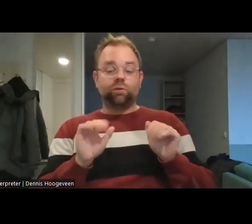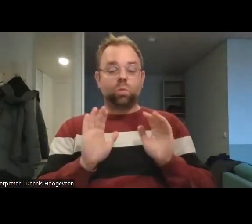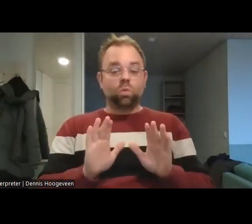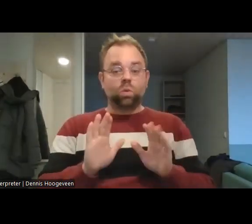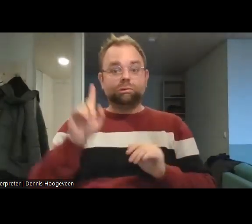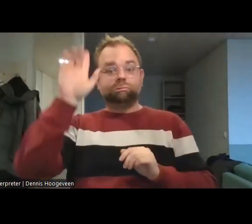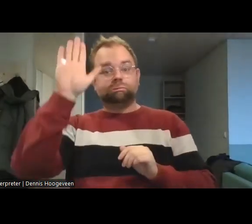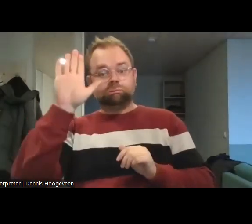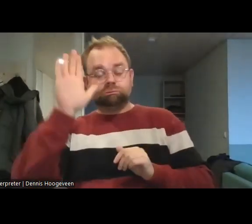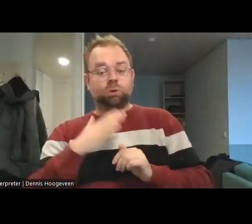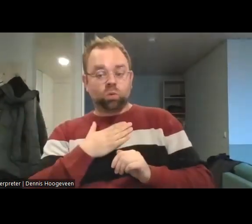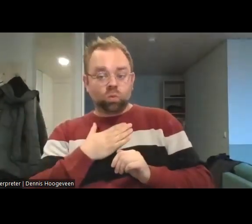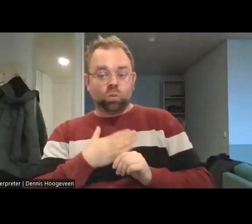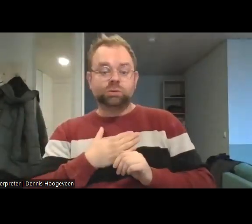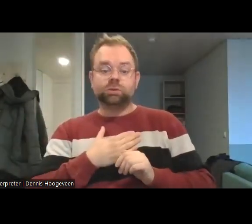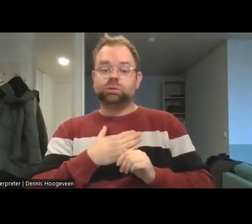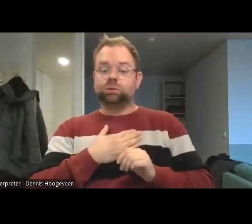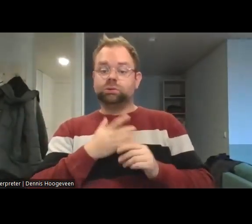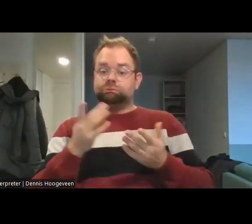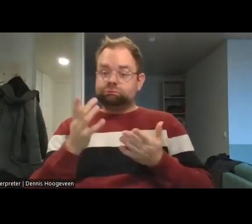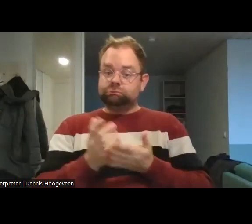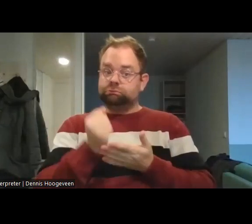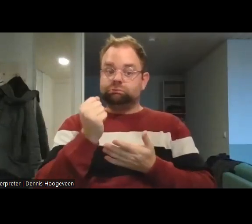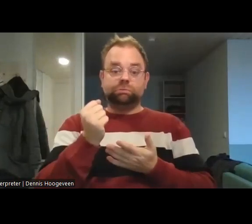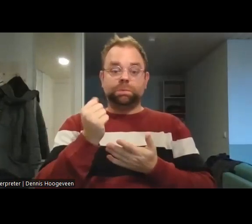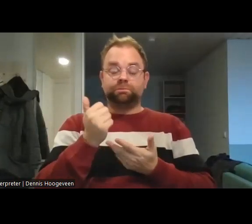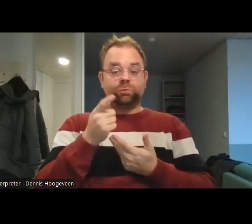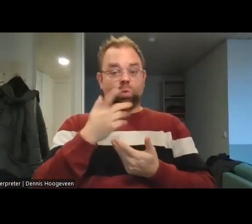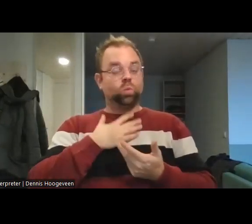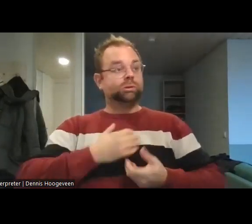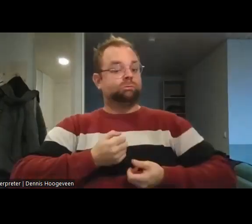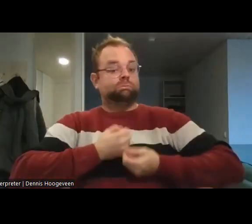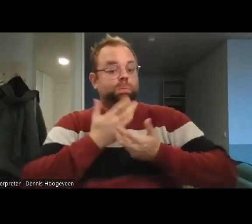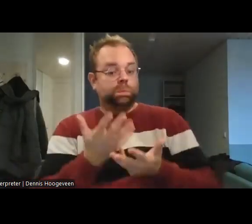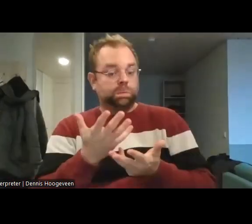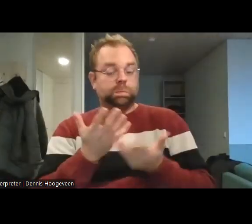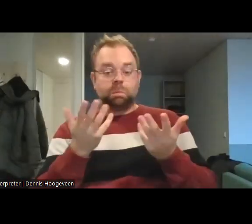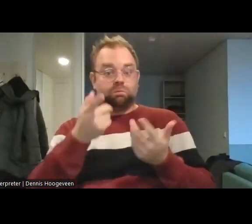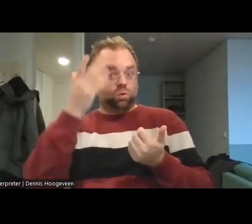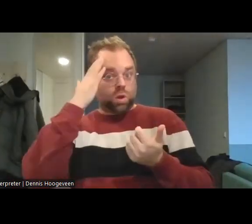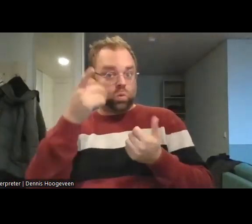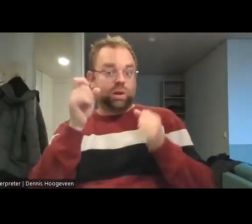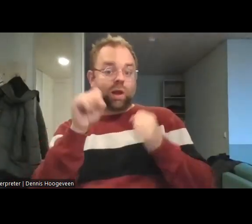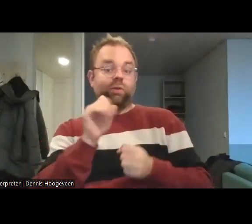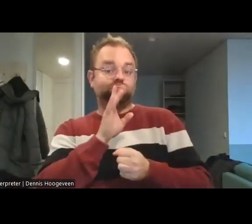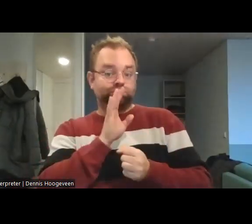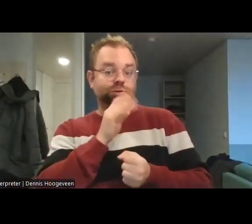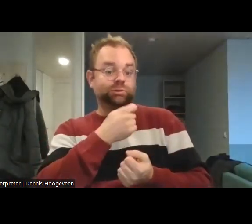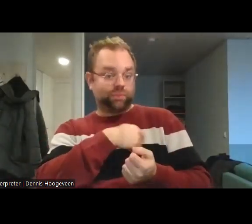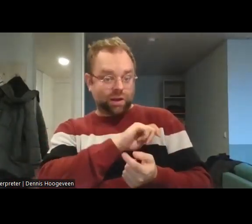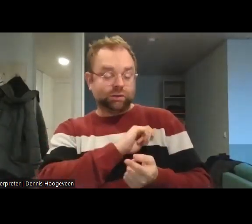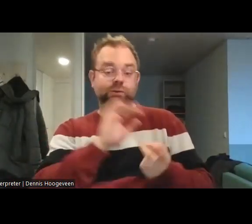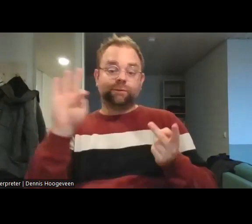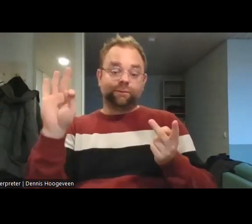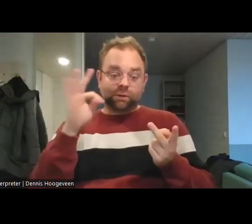en espagnol, en français, en arabe. Soyez libre de partager les idées. Ceci est votre